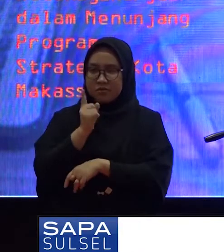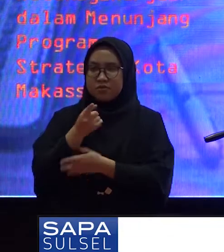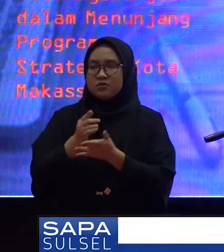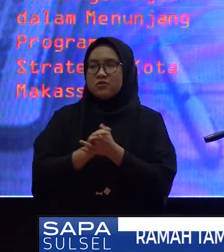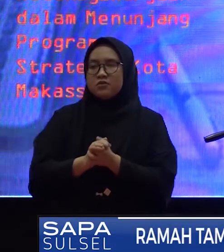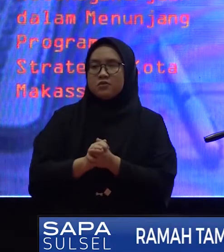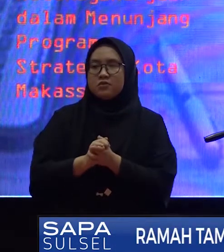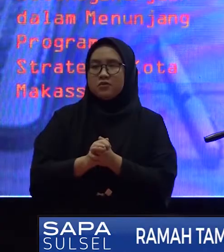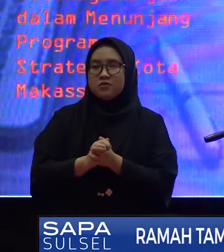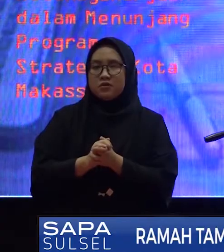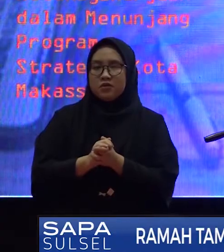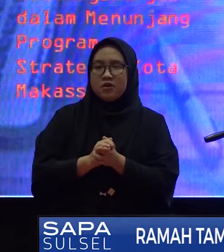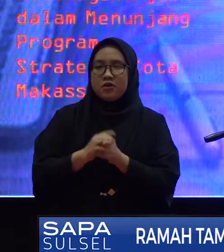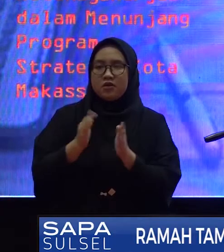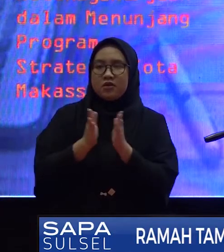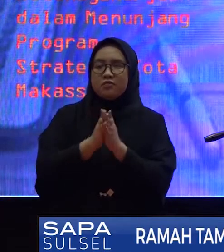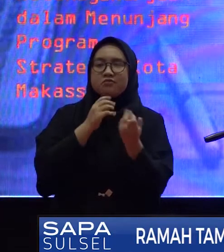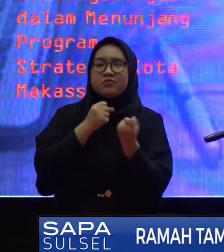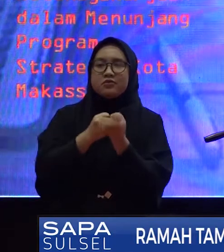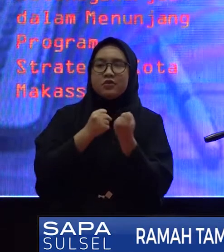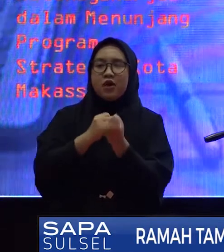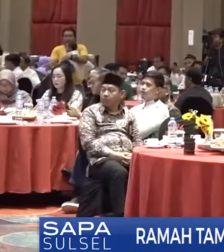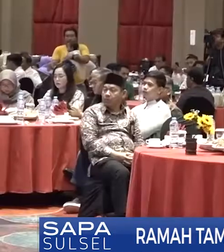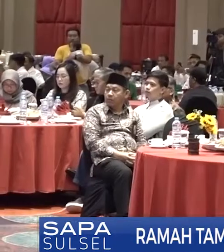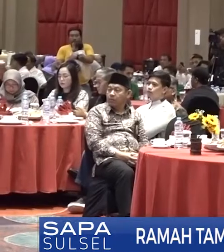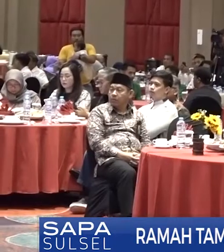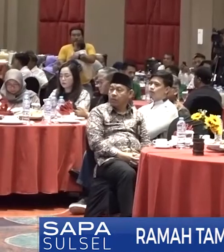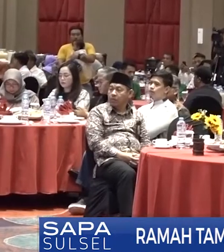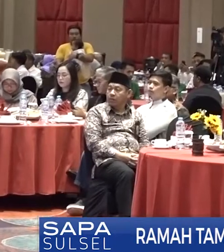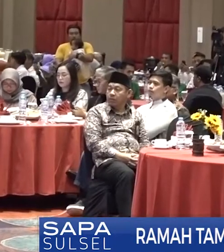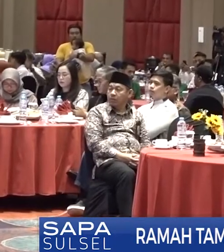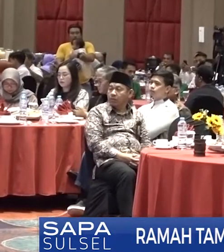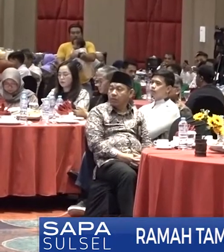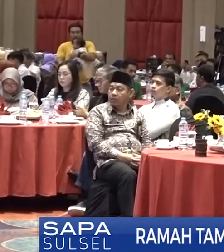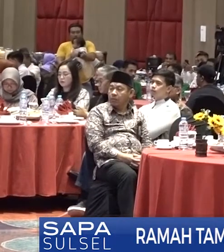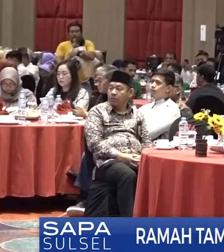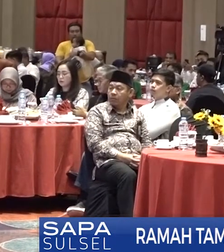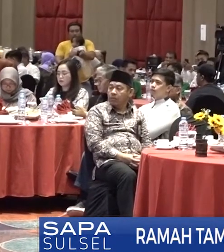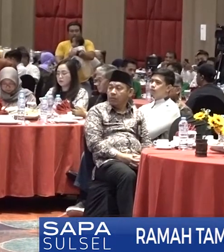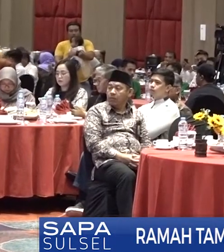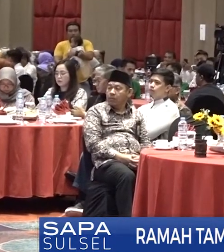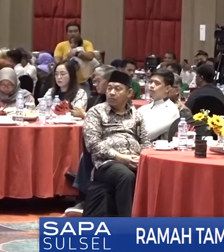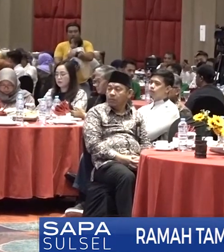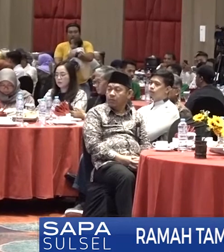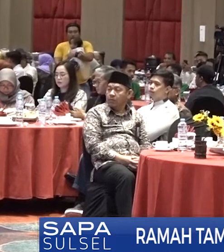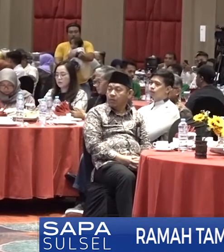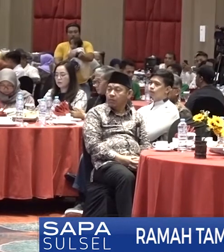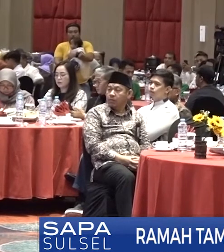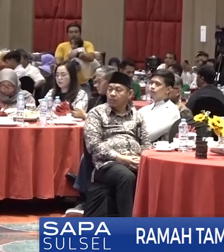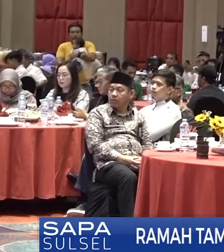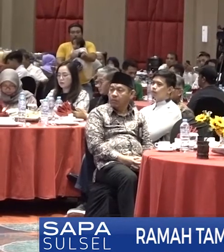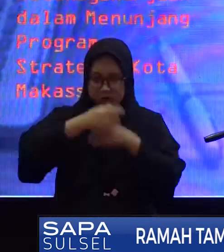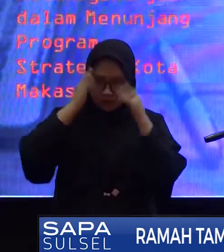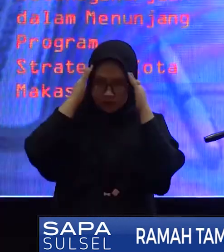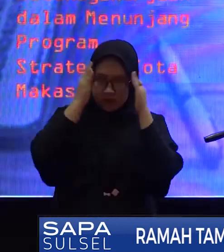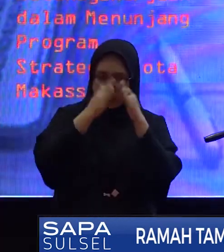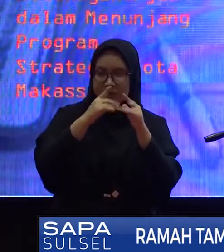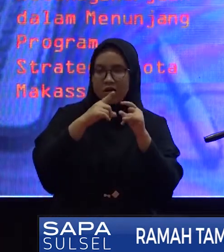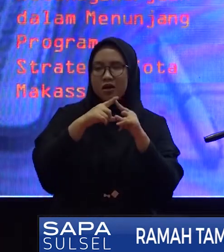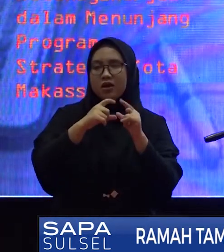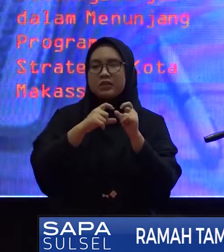PKWT serta men-support opd-opd yang ada di dalam lingkup pemerintah kota Makassar dengan asas